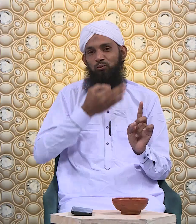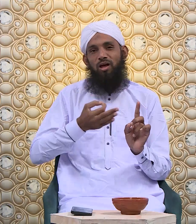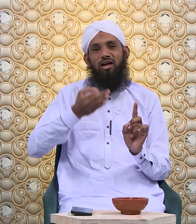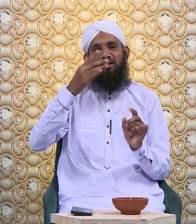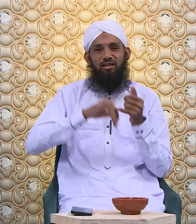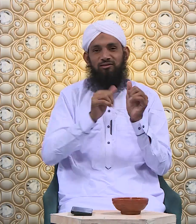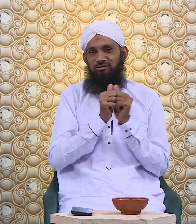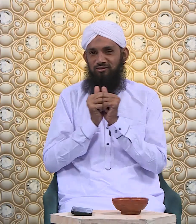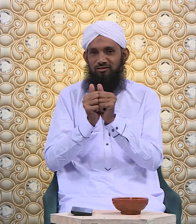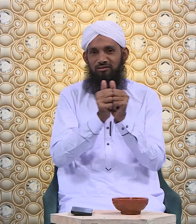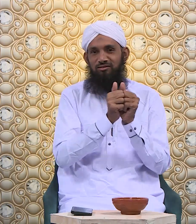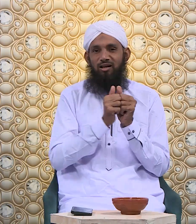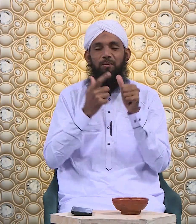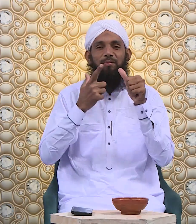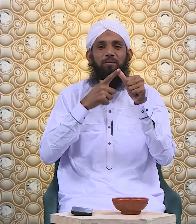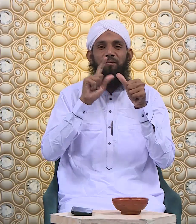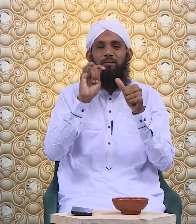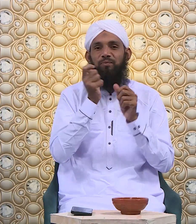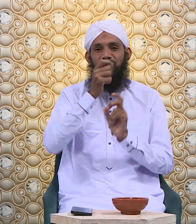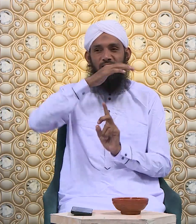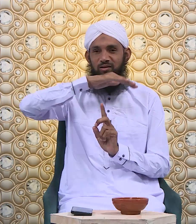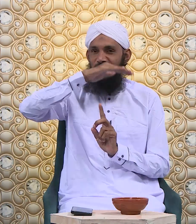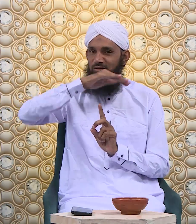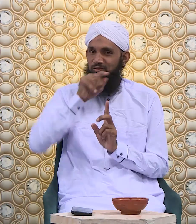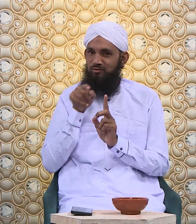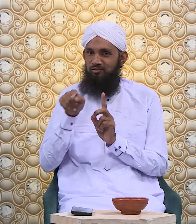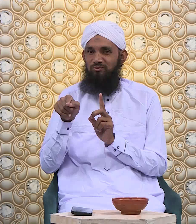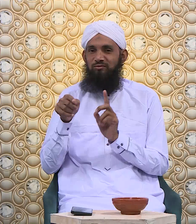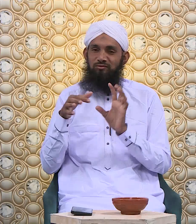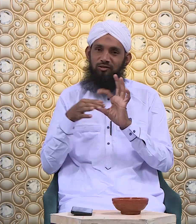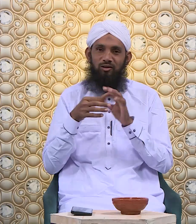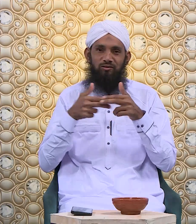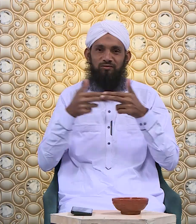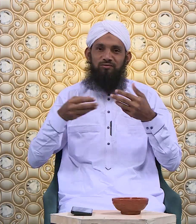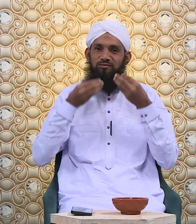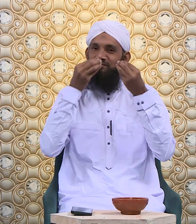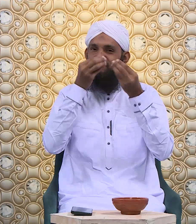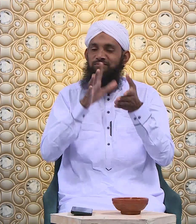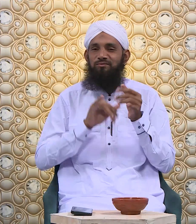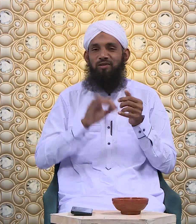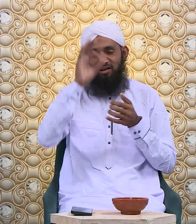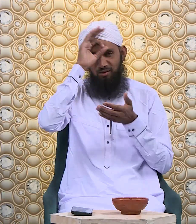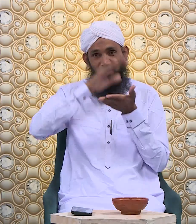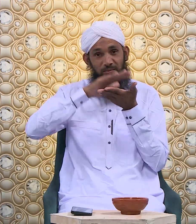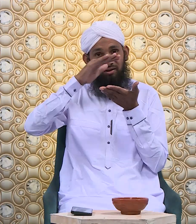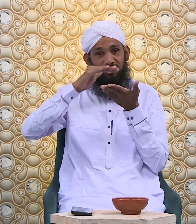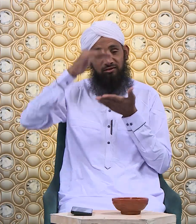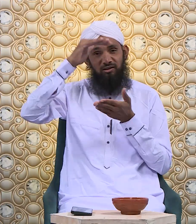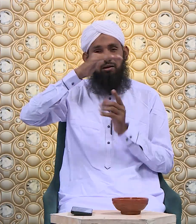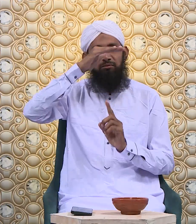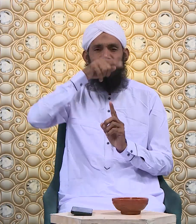حضرت سیدنا اسبغ بن نباتہ رضی اللہ عنہ فرماتے ہیں ایک مرتبہ حضرت سیدنا امام حسن رضی اللہ عنہ